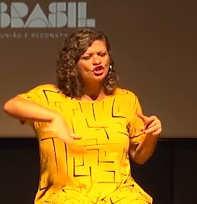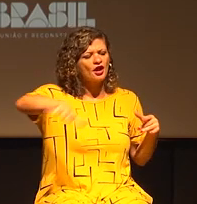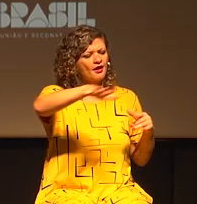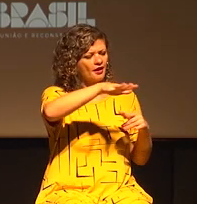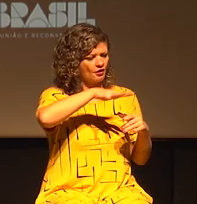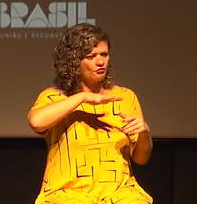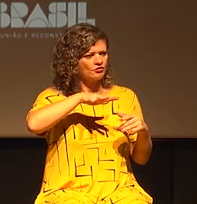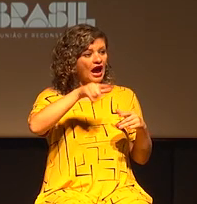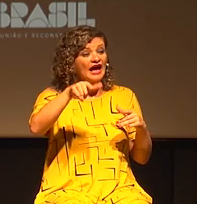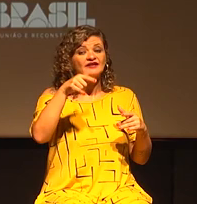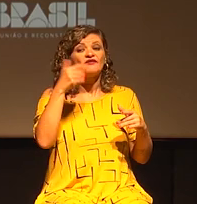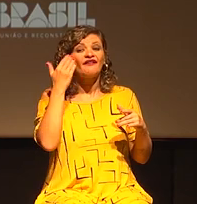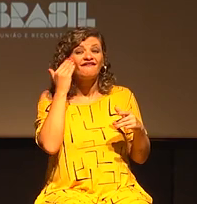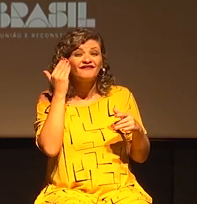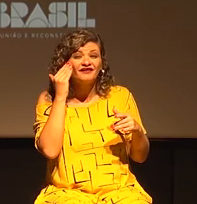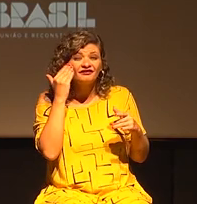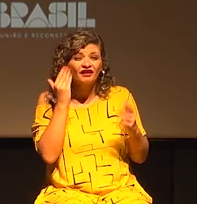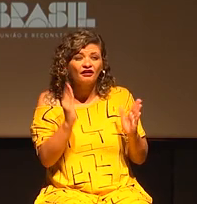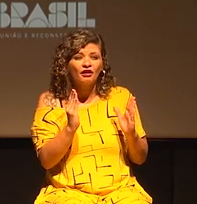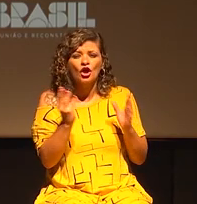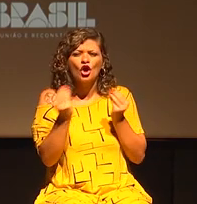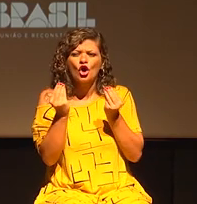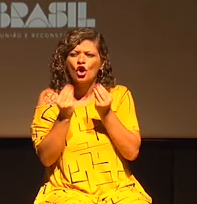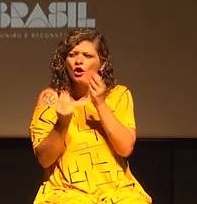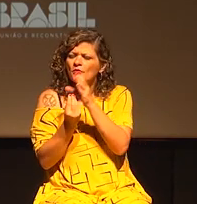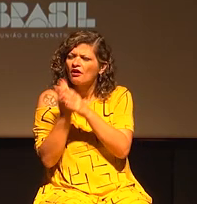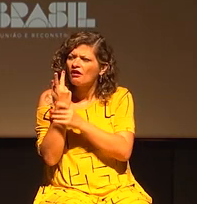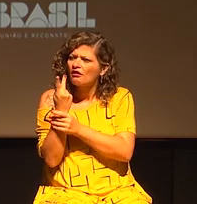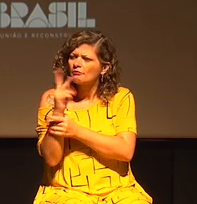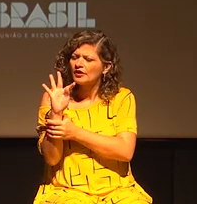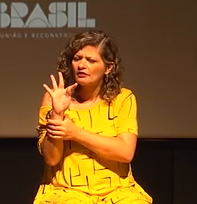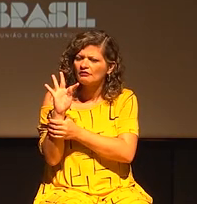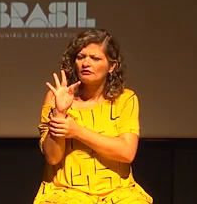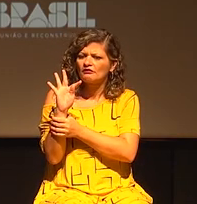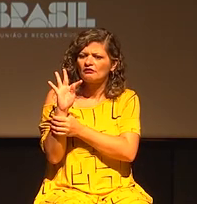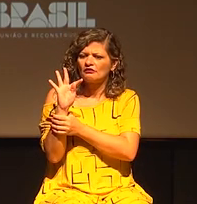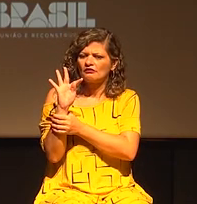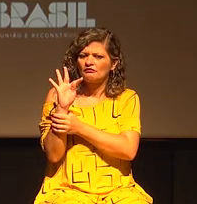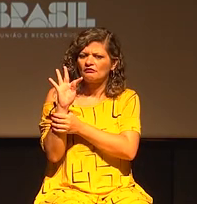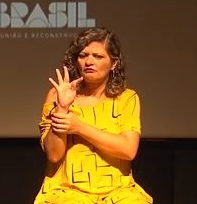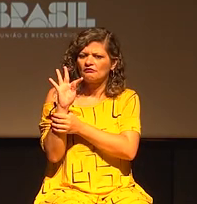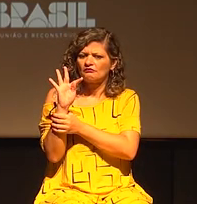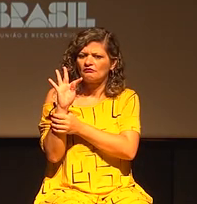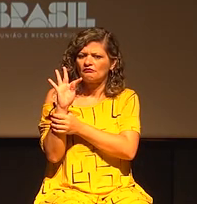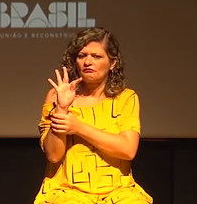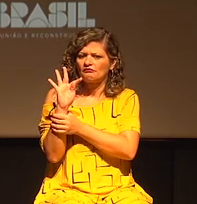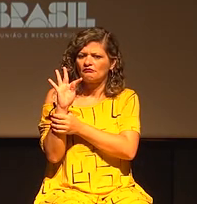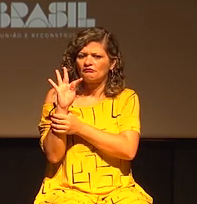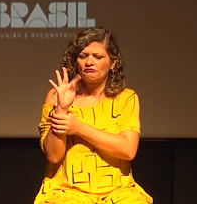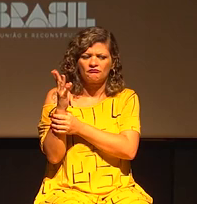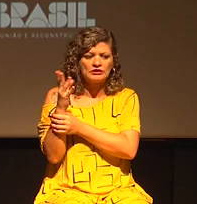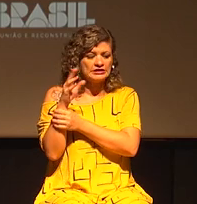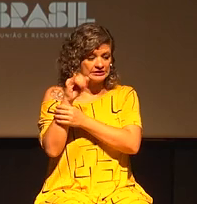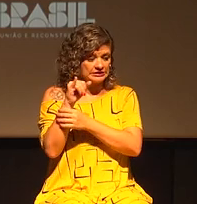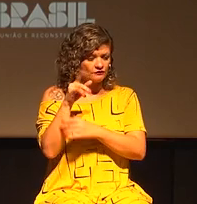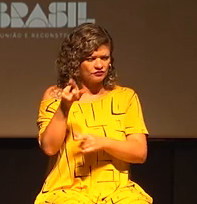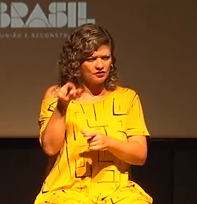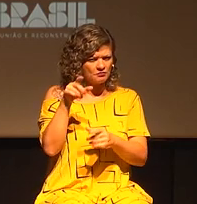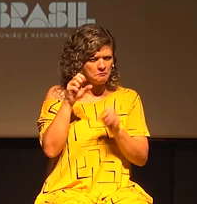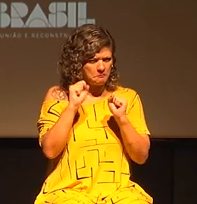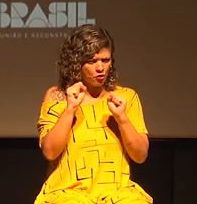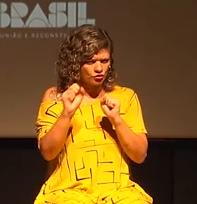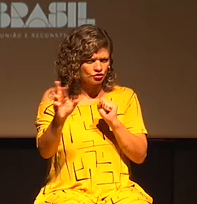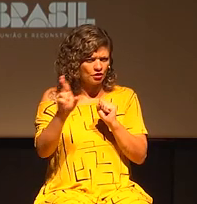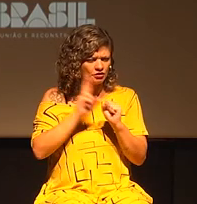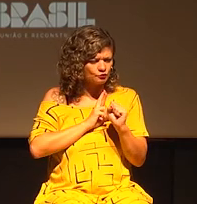é aí que você vai entender né Como que o PT né assim de eh ele ele é no poder hoje então se você pudesse eh